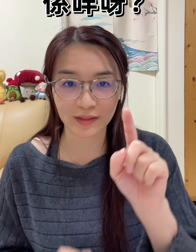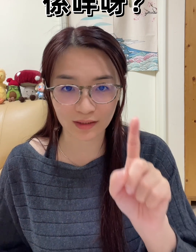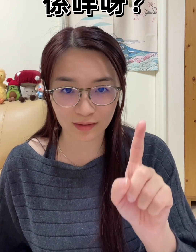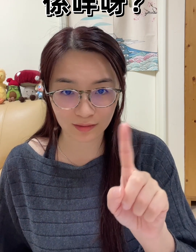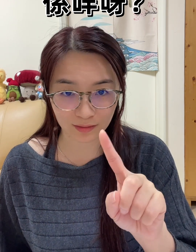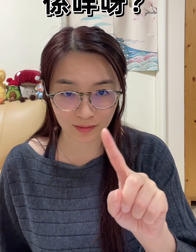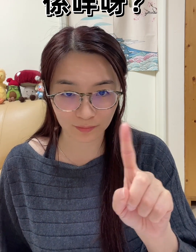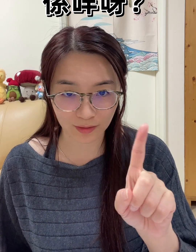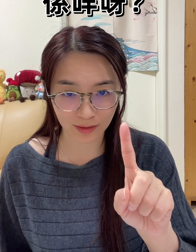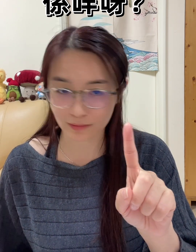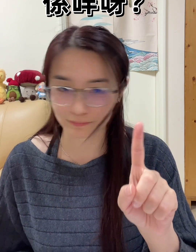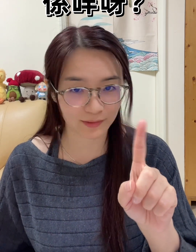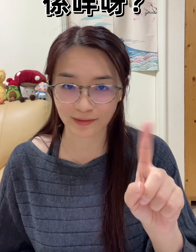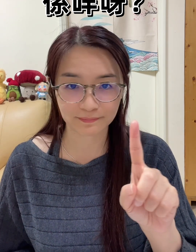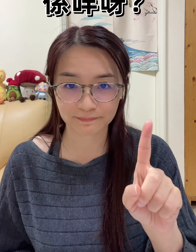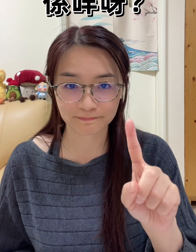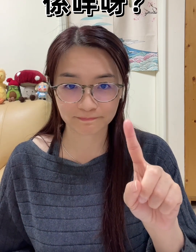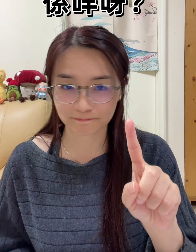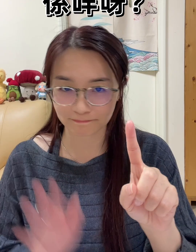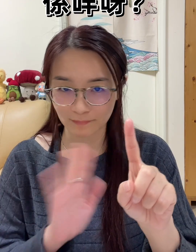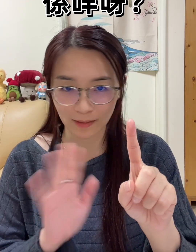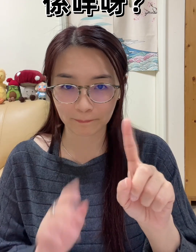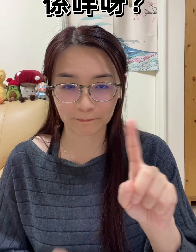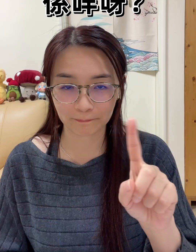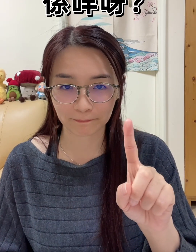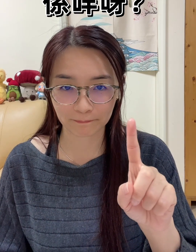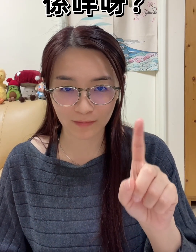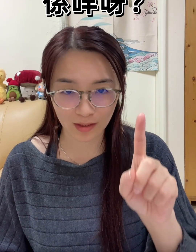以咁樣呢？唔得，唔啱，要